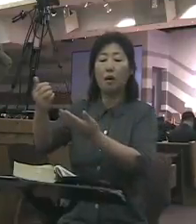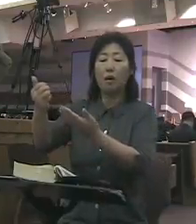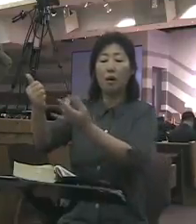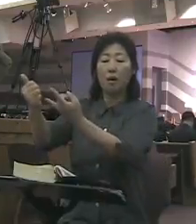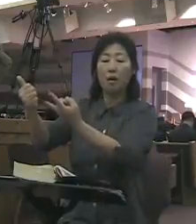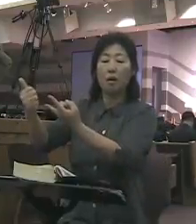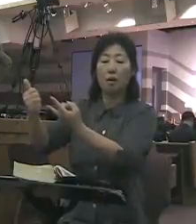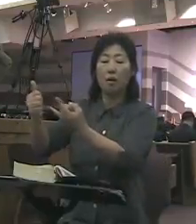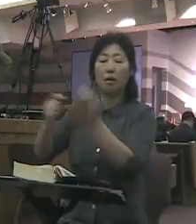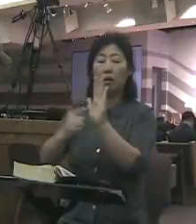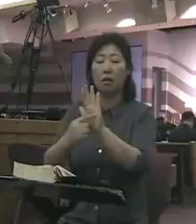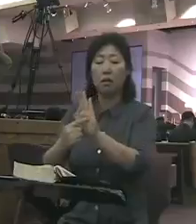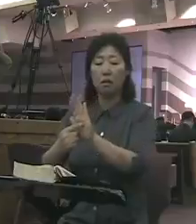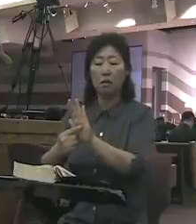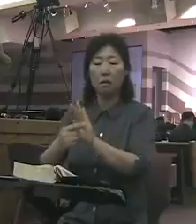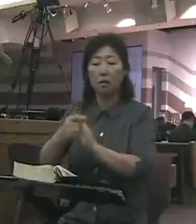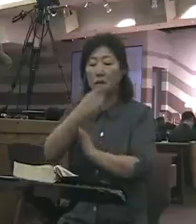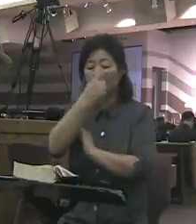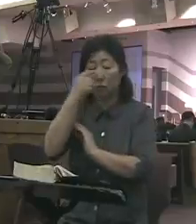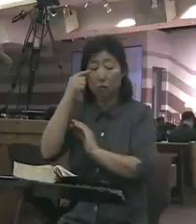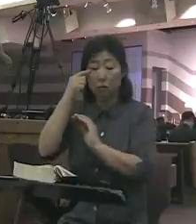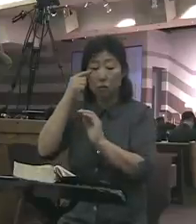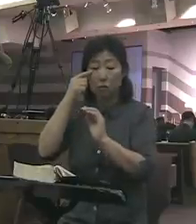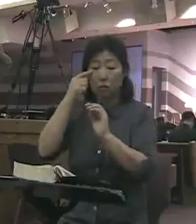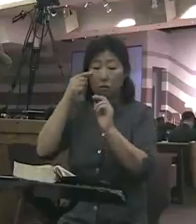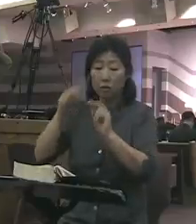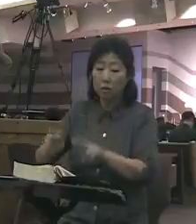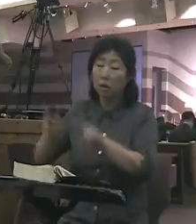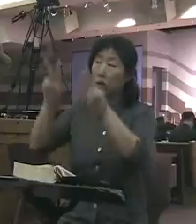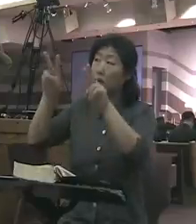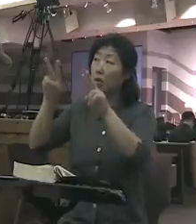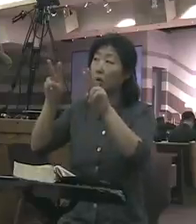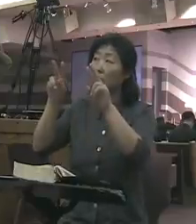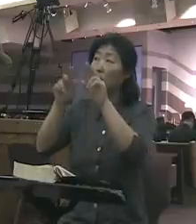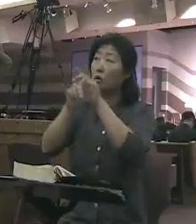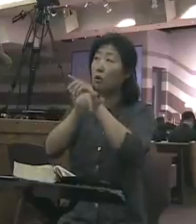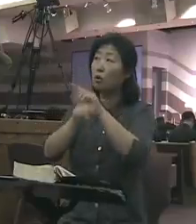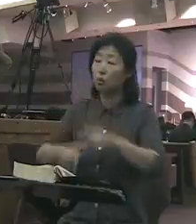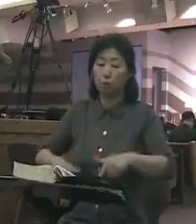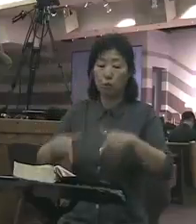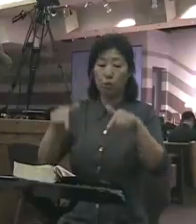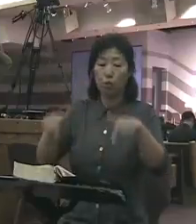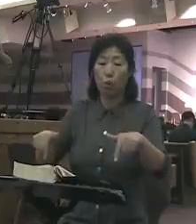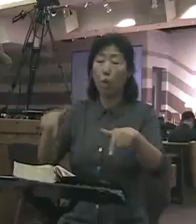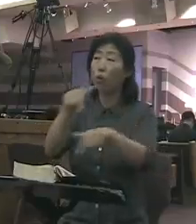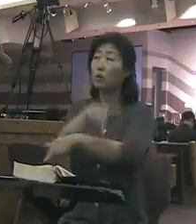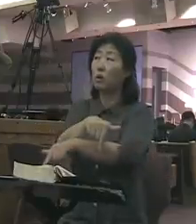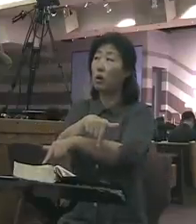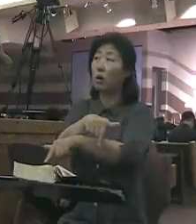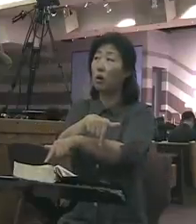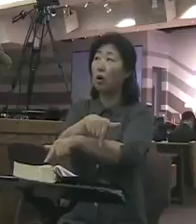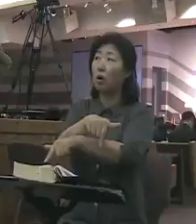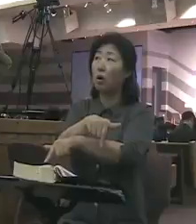말씀하십니다. 너의 눈을 들어 동서남북을 보라. 보는 이 모든 땅을 너와 내